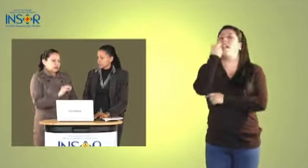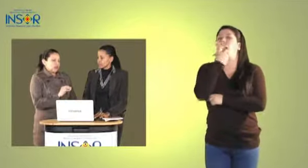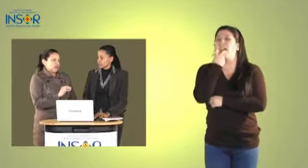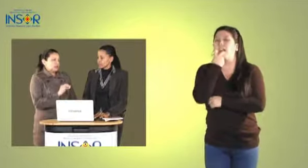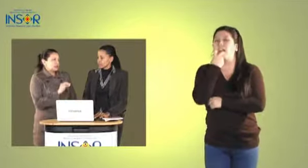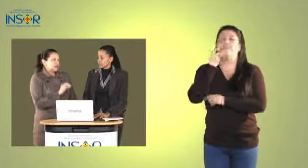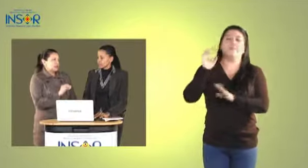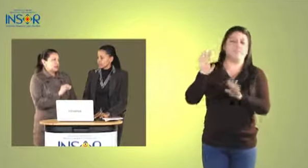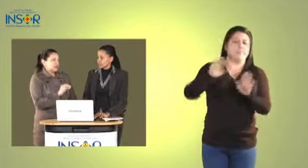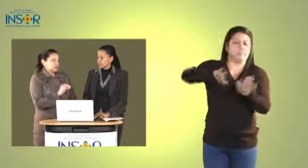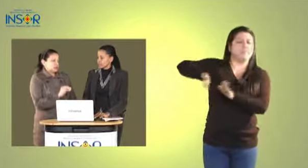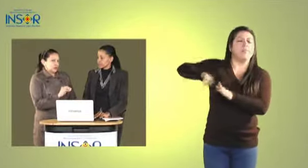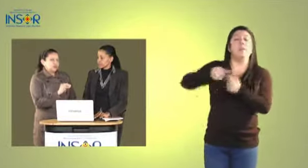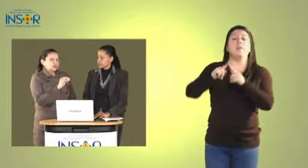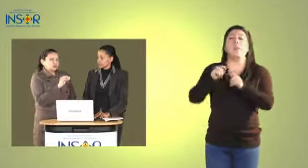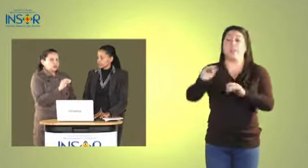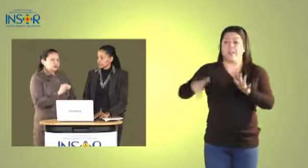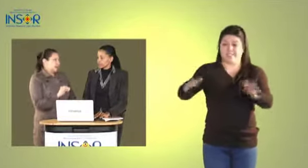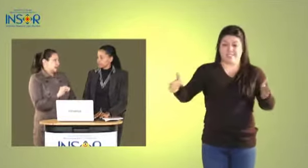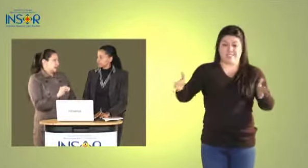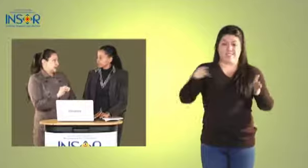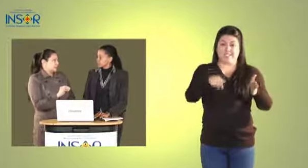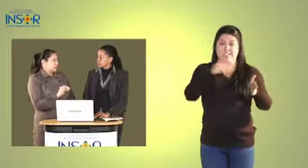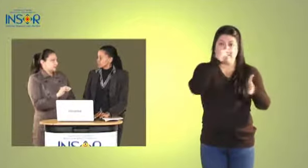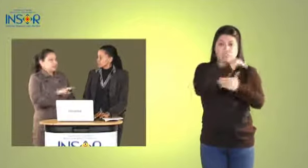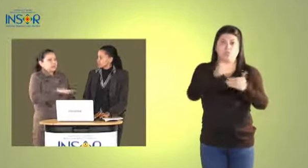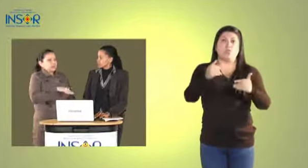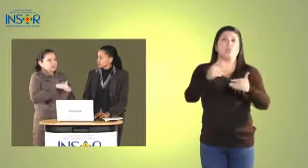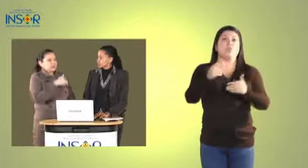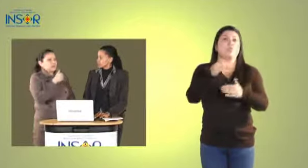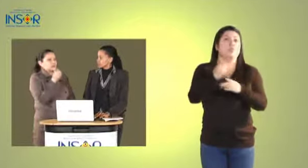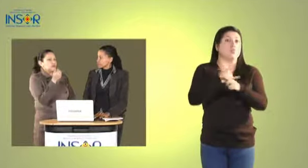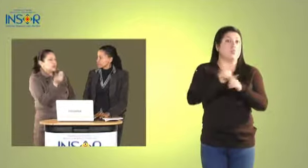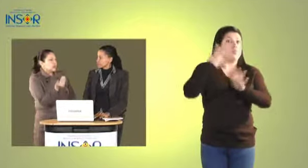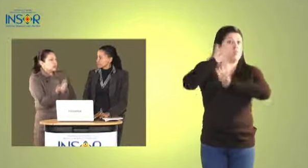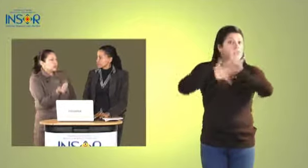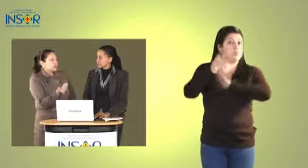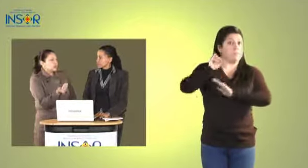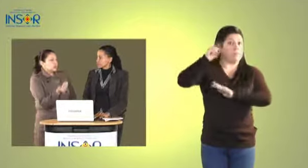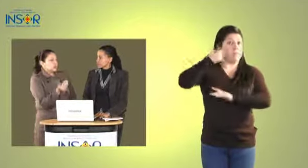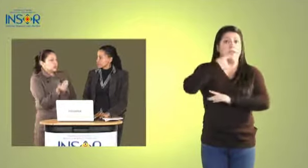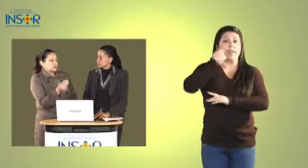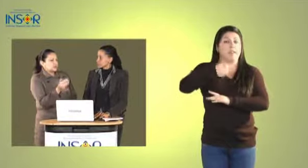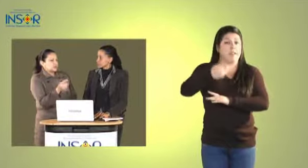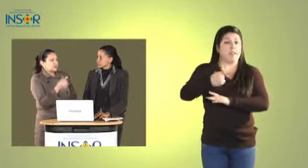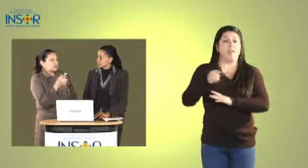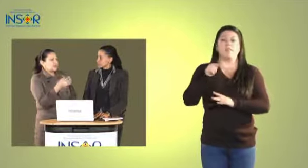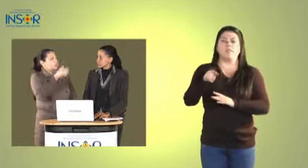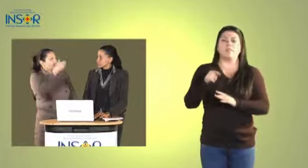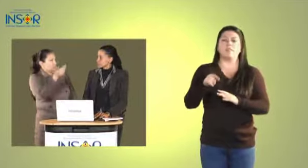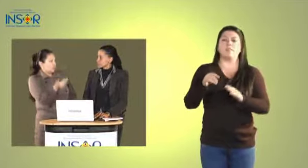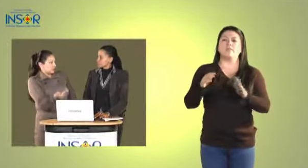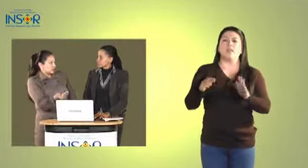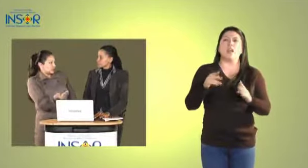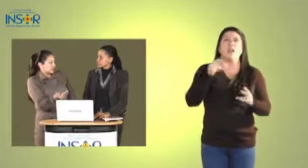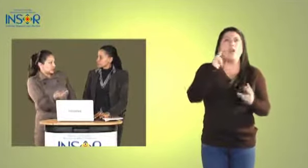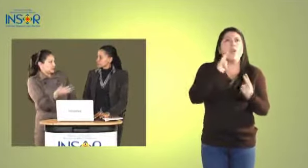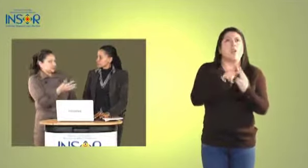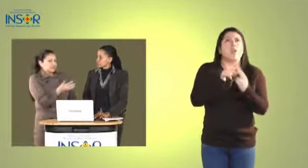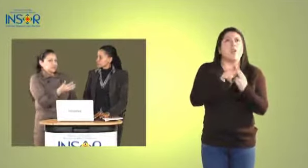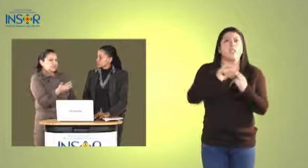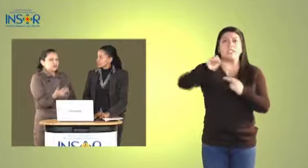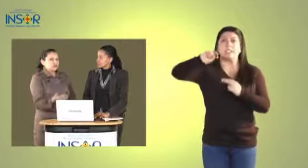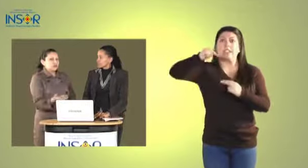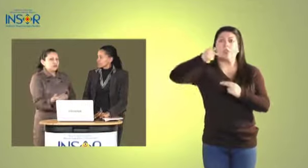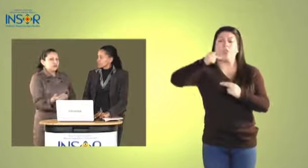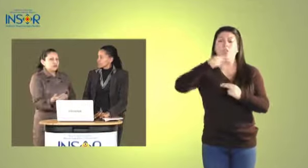la lengua de señas, en la mayoría de los casos, primera lengua, van a conocer un texto que está en una segunda lengua en su forma escrita, está